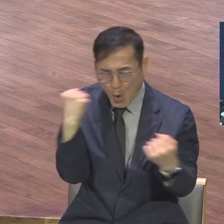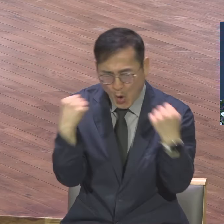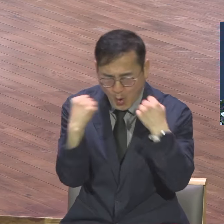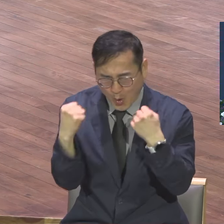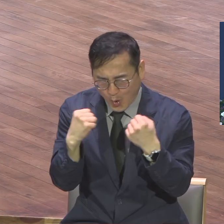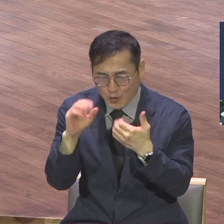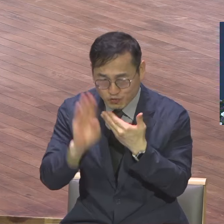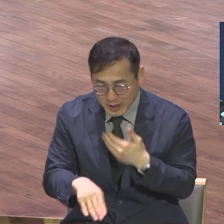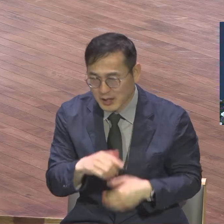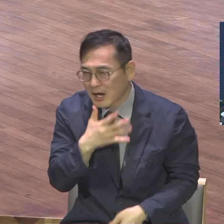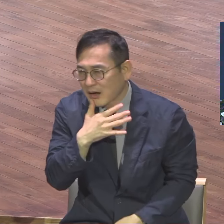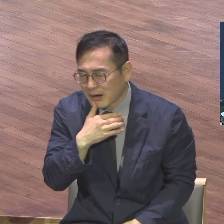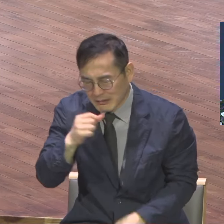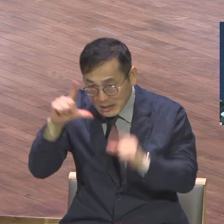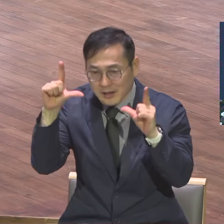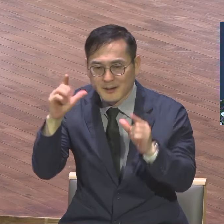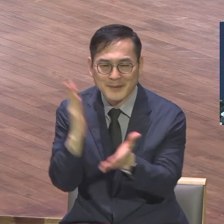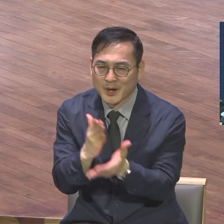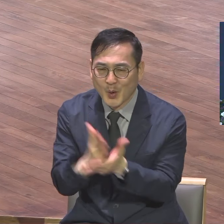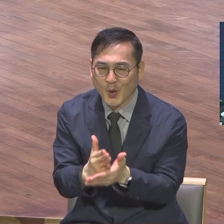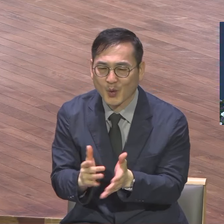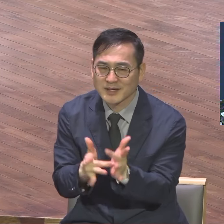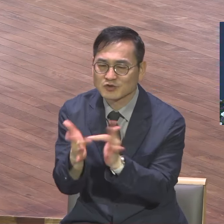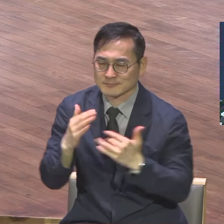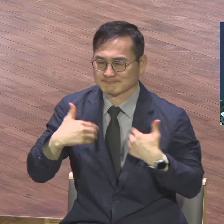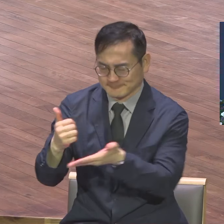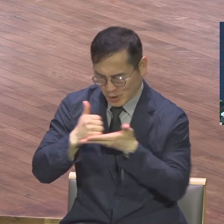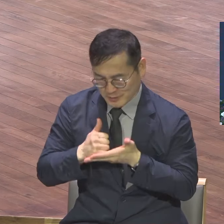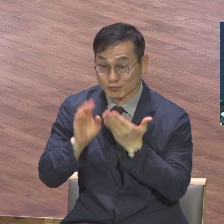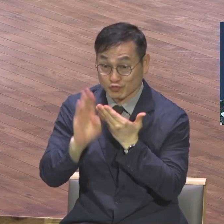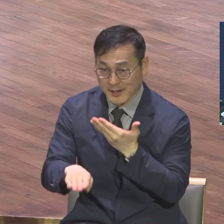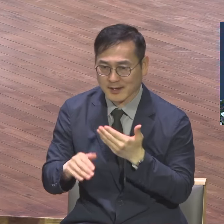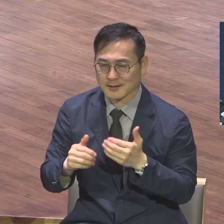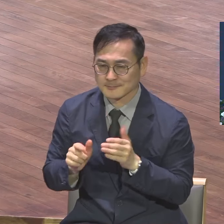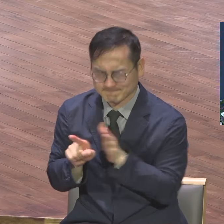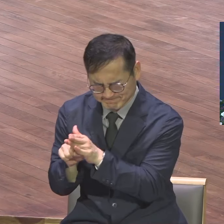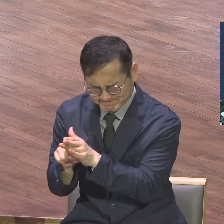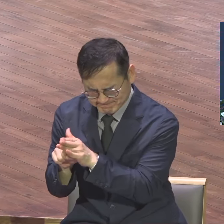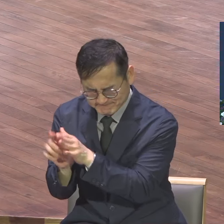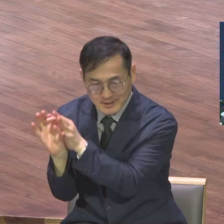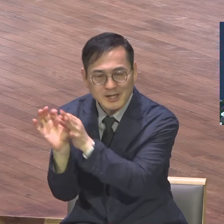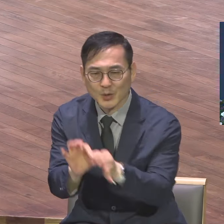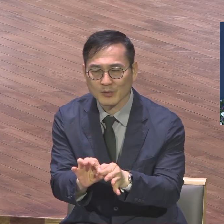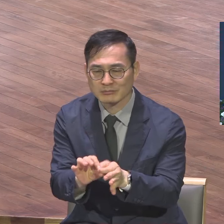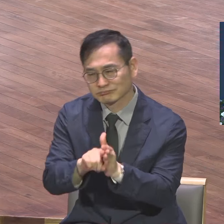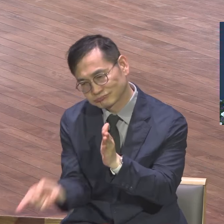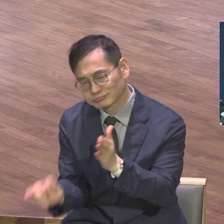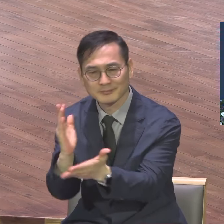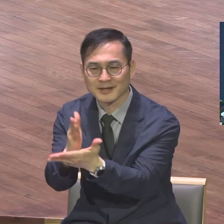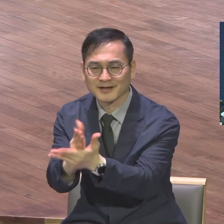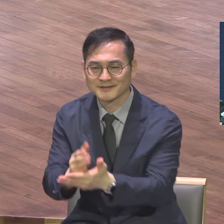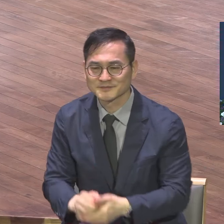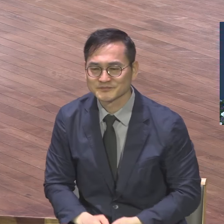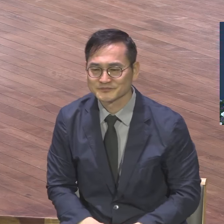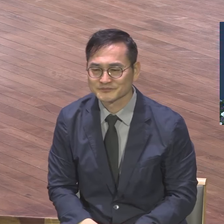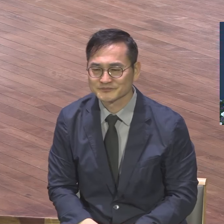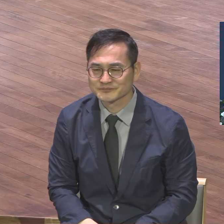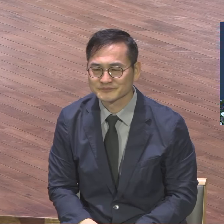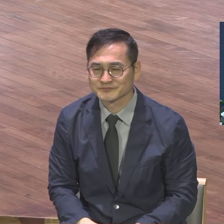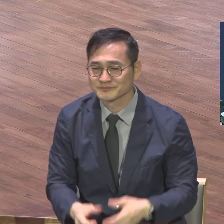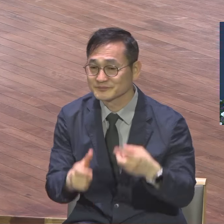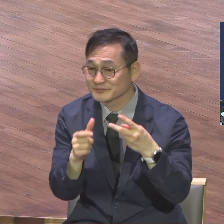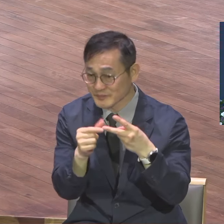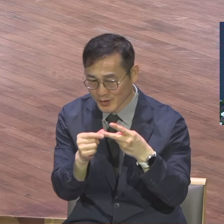오지 마시고 지금부터 예수 잘 믿으시기 바랍니다. 예수 성령께서 여러분의 심령에 오셔서 영원토록 함께 하신다. 그리고